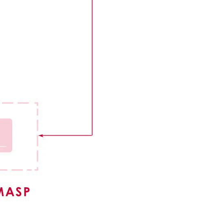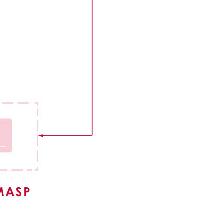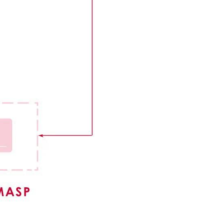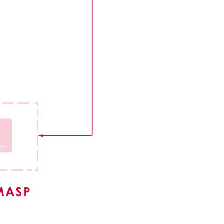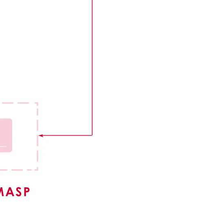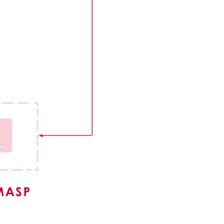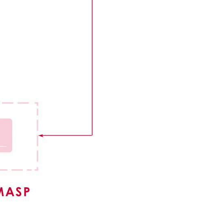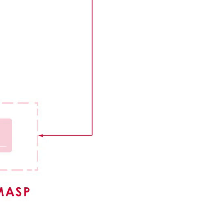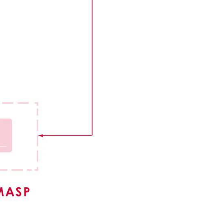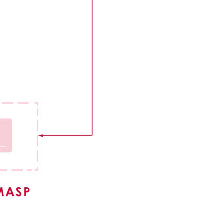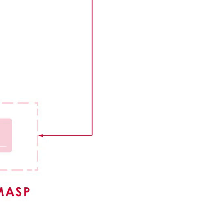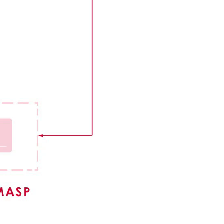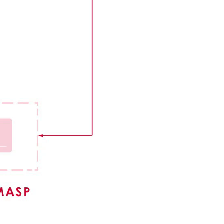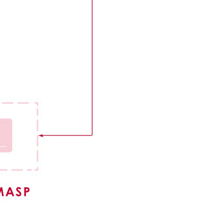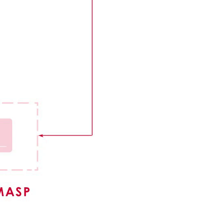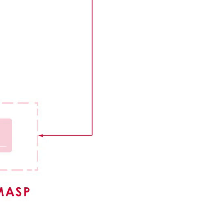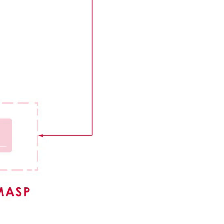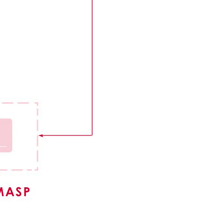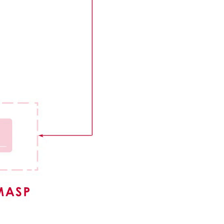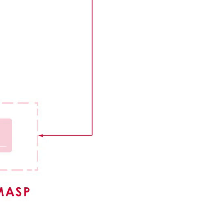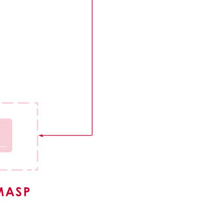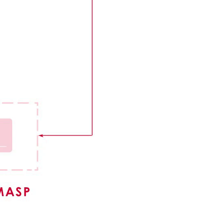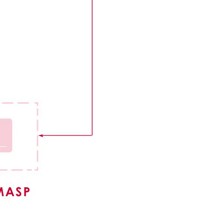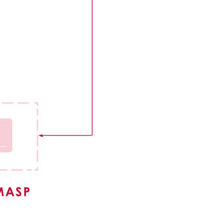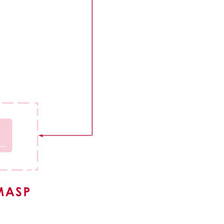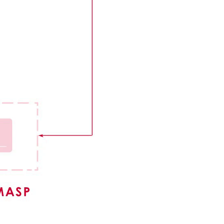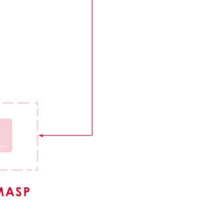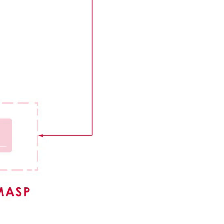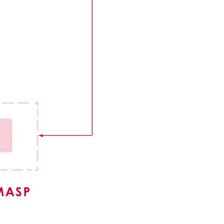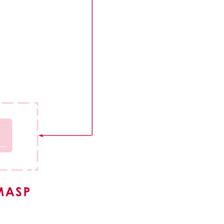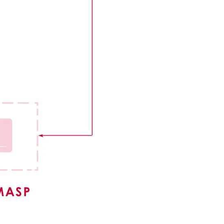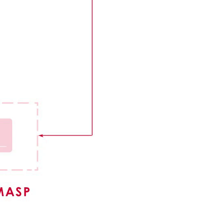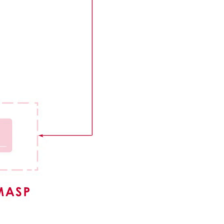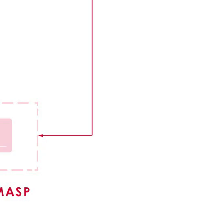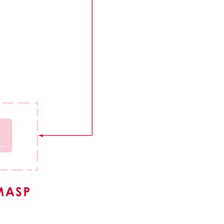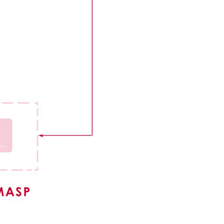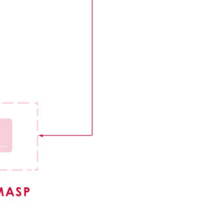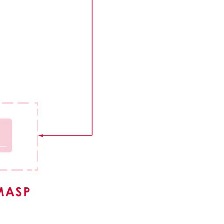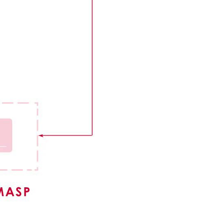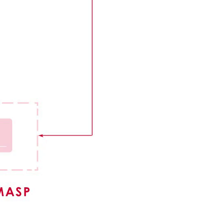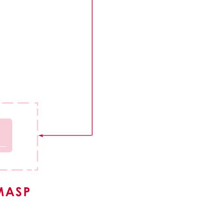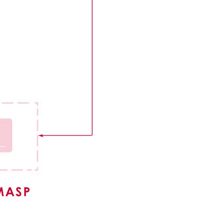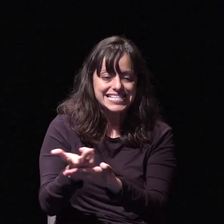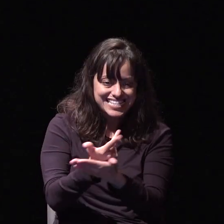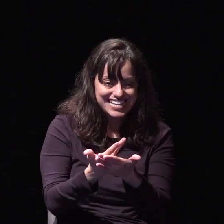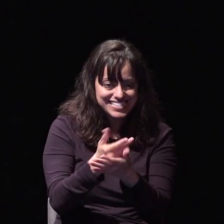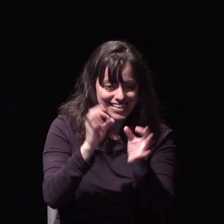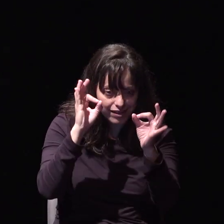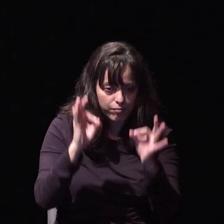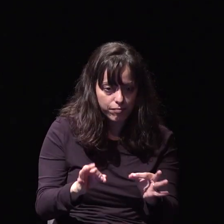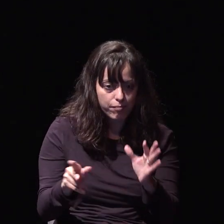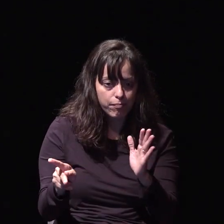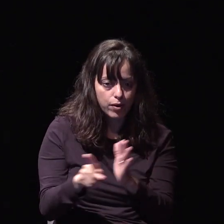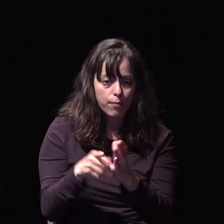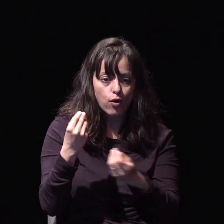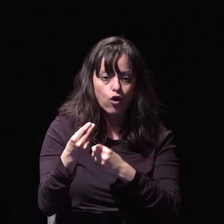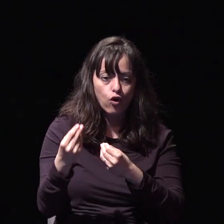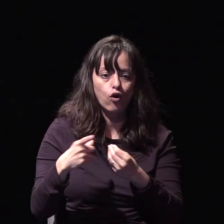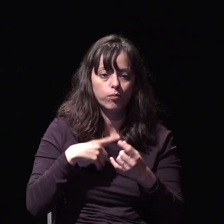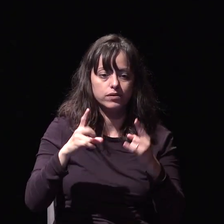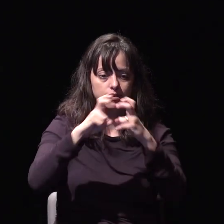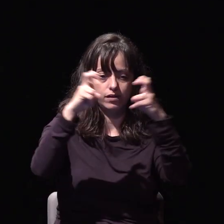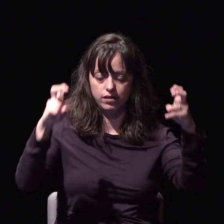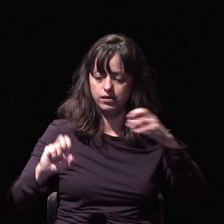Portanto, não se tinha, até esse momento, um jogo consistente de desenhos da estrutura desse